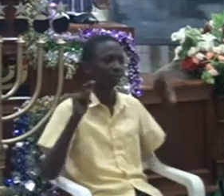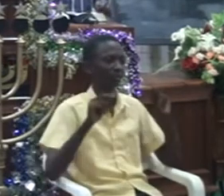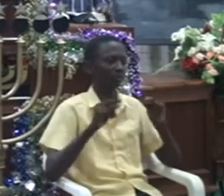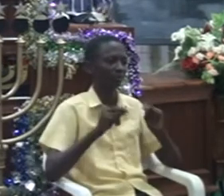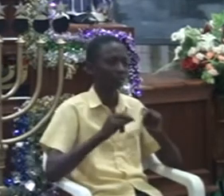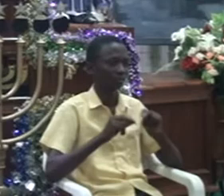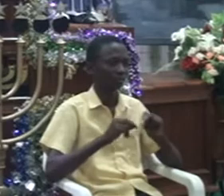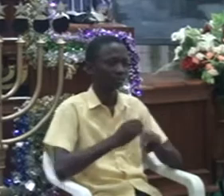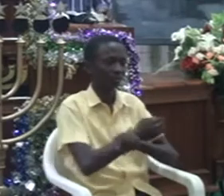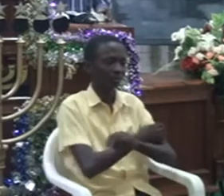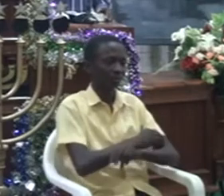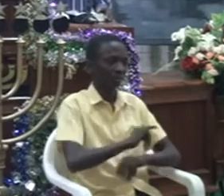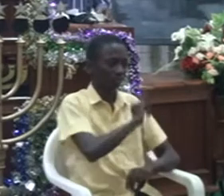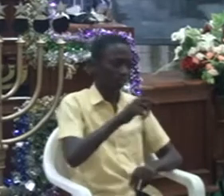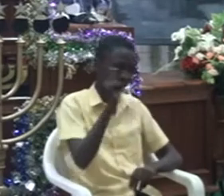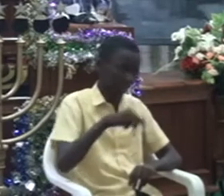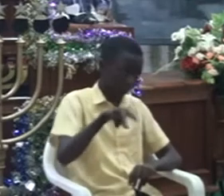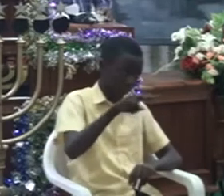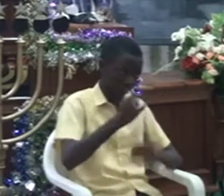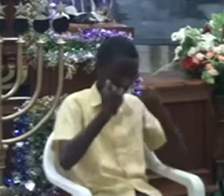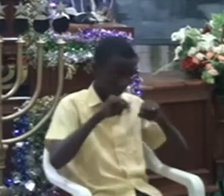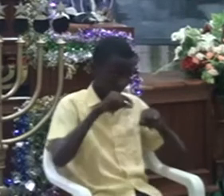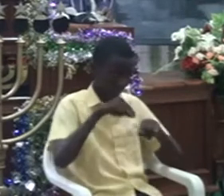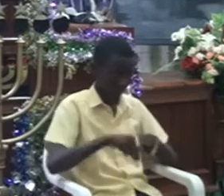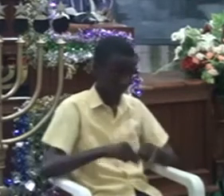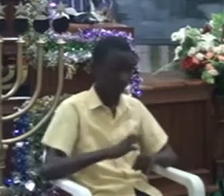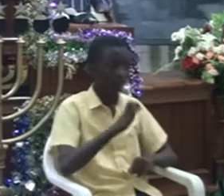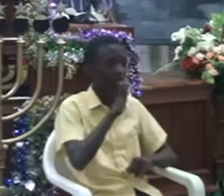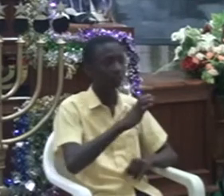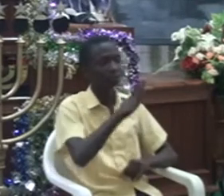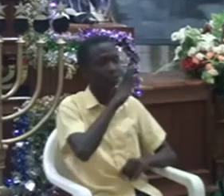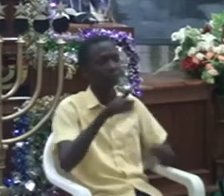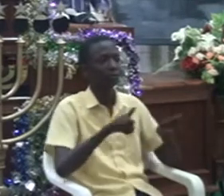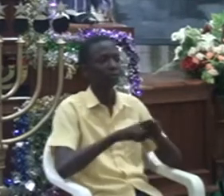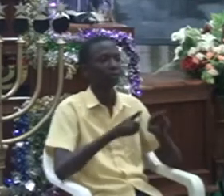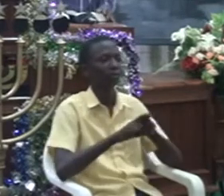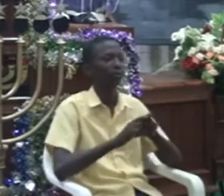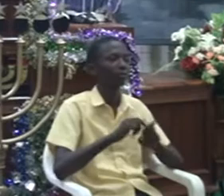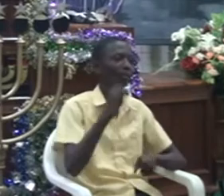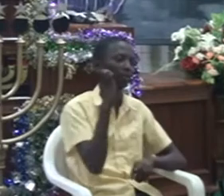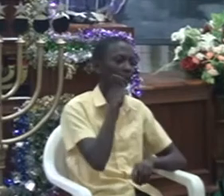Et je vais vous informer. Na ndabajulisha hivi. Ce n'est même pas Eve. Na haiku hata Eva.